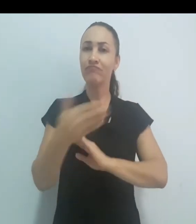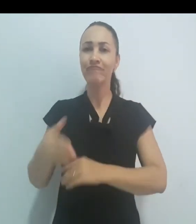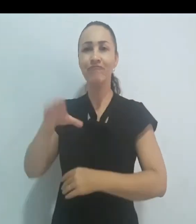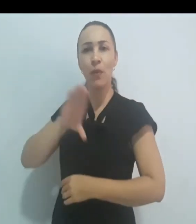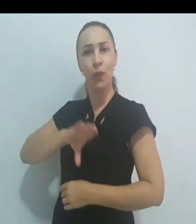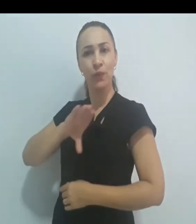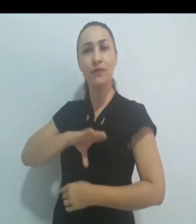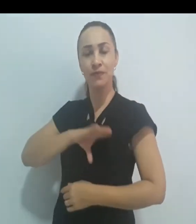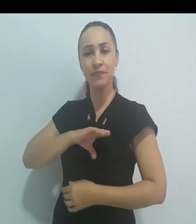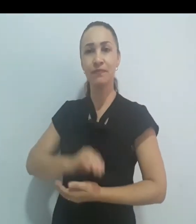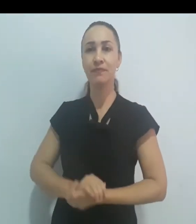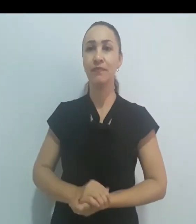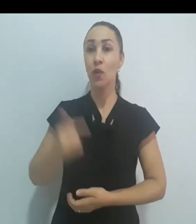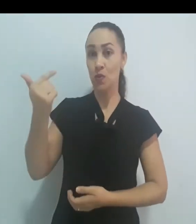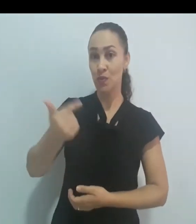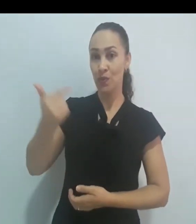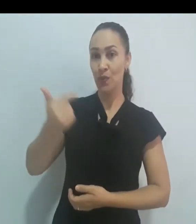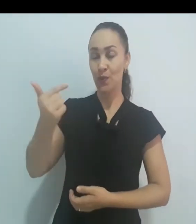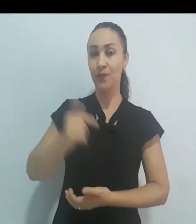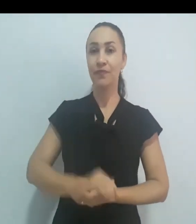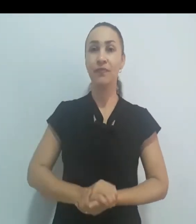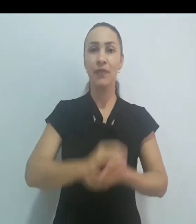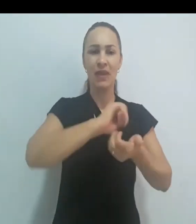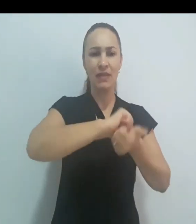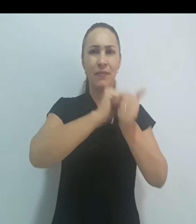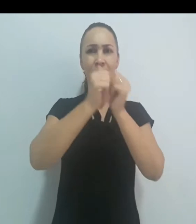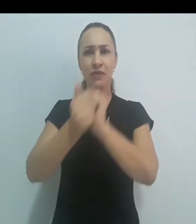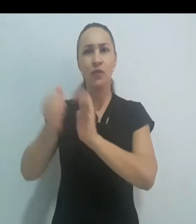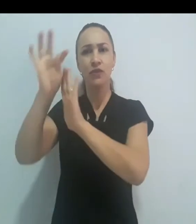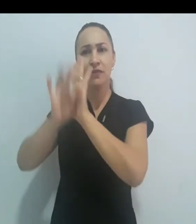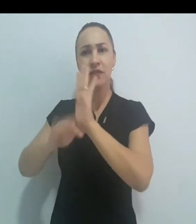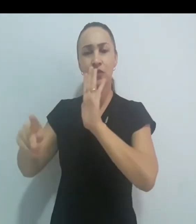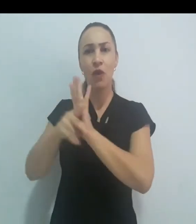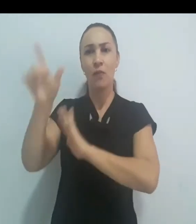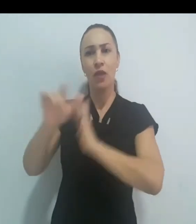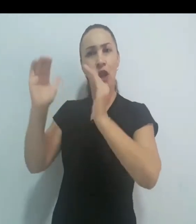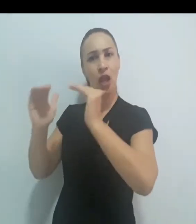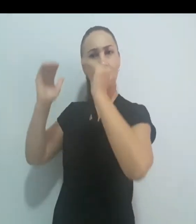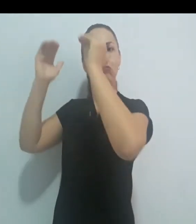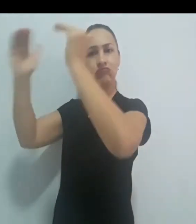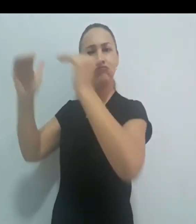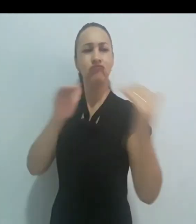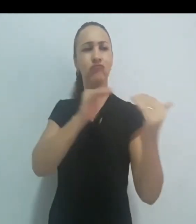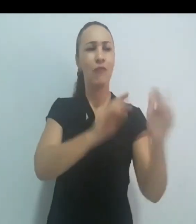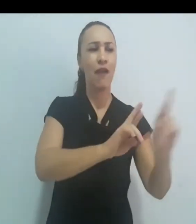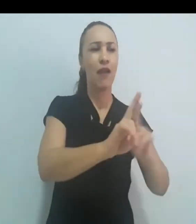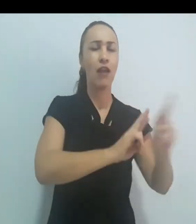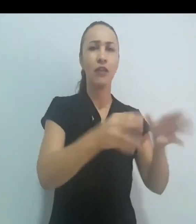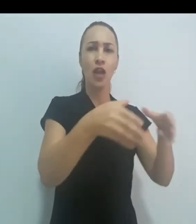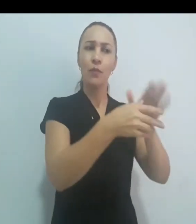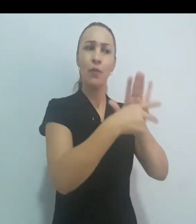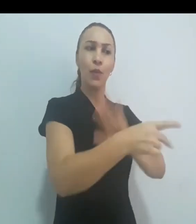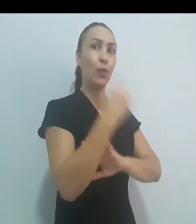para a língua de sinais. O segundo, a adaptação dos textos da literatura canônica para a realidade da